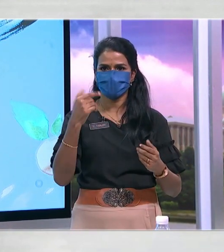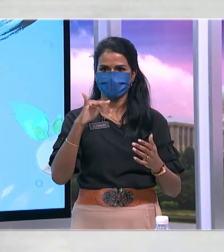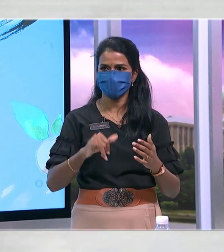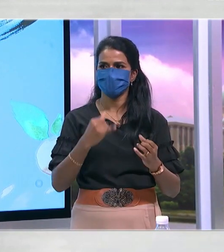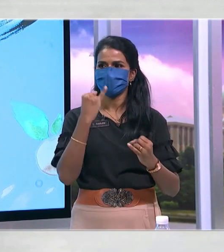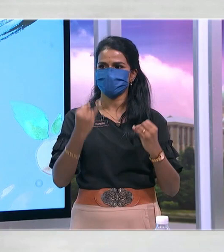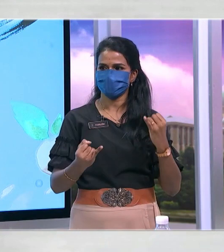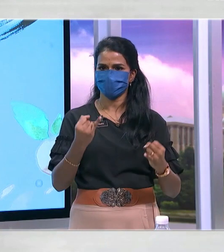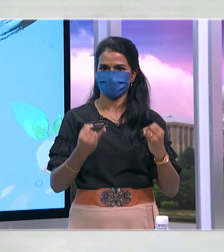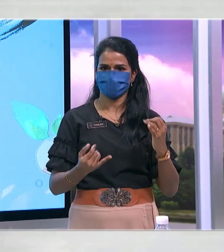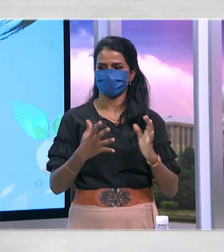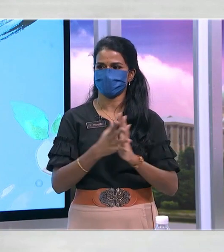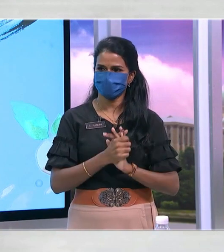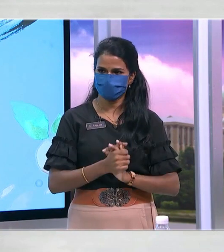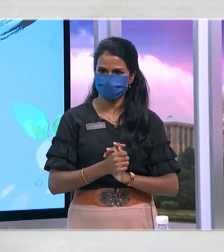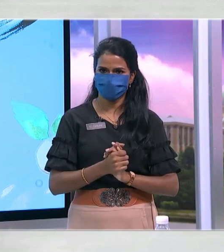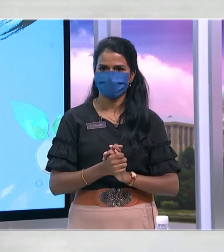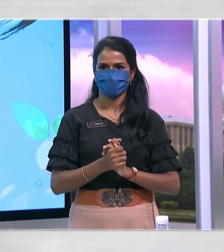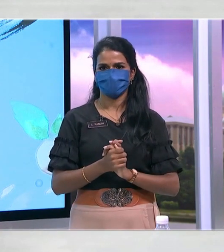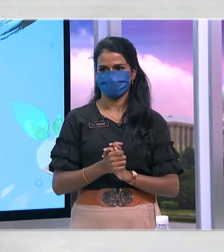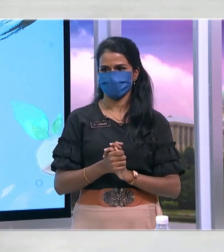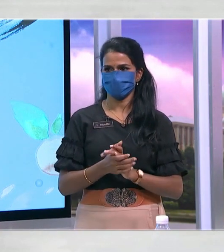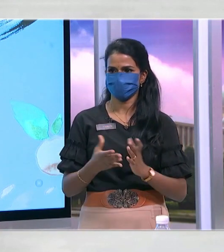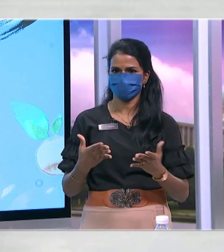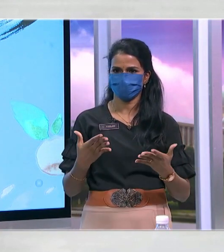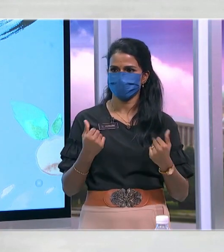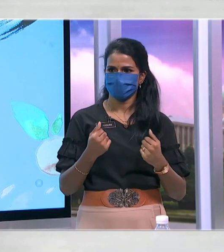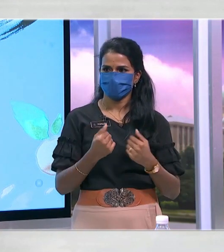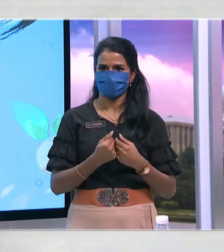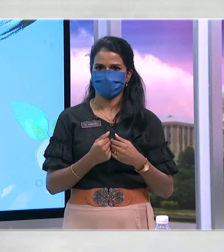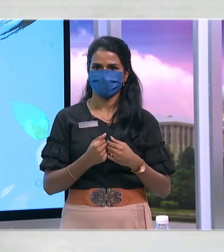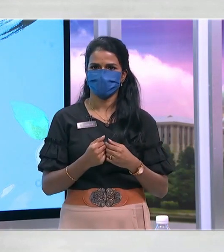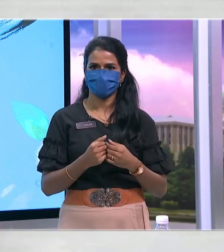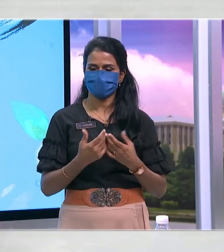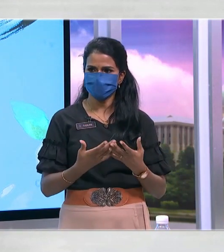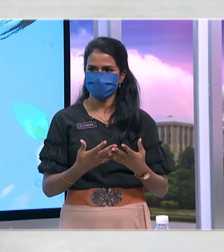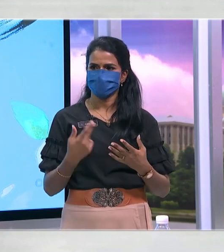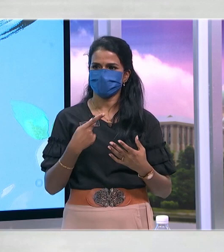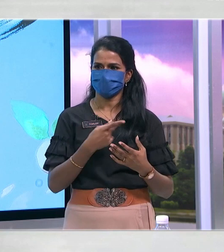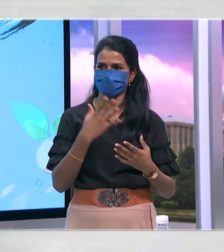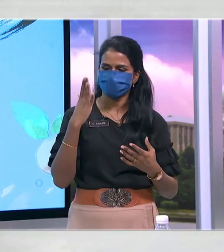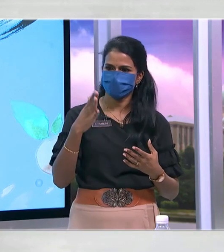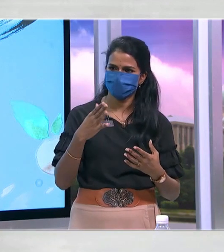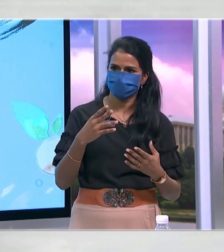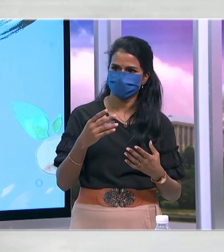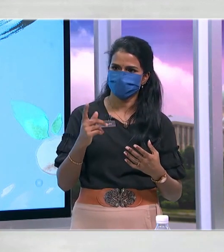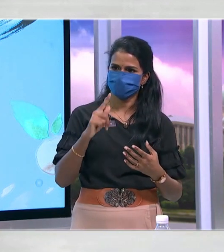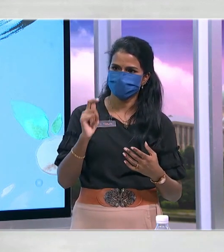yang seimbang. Okey. Okey. So, jadi kita akan tanya